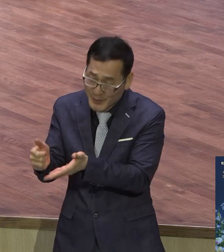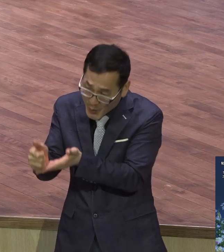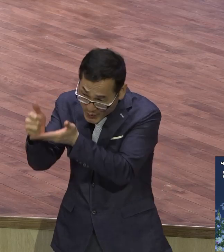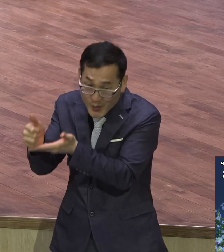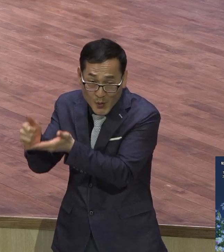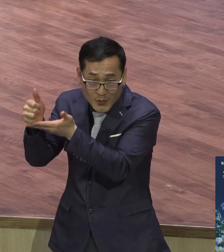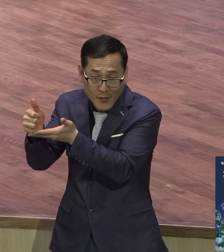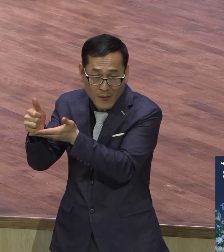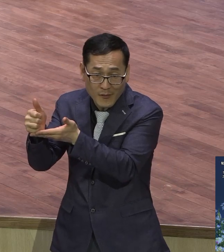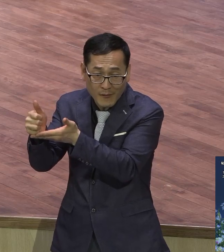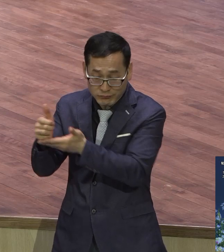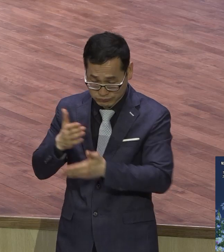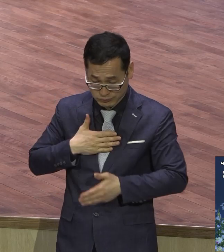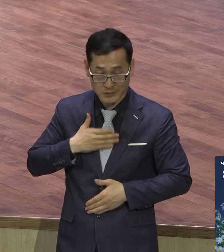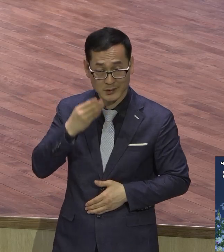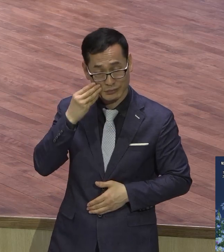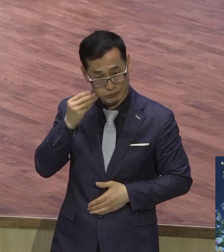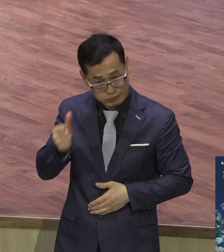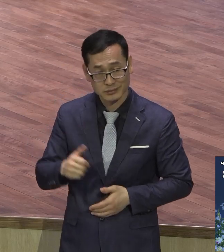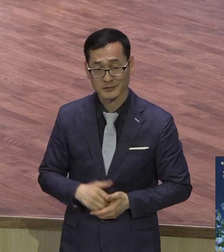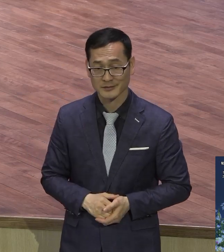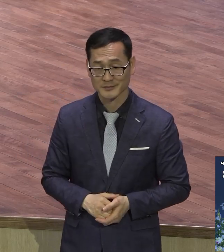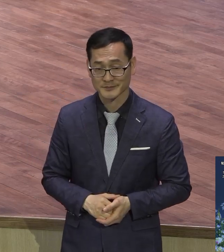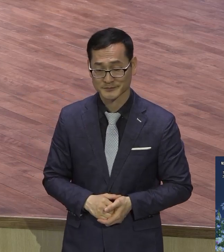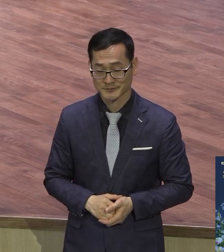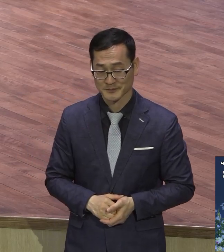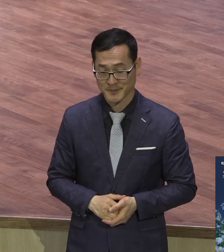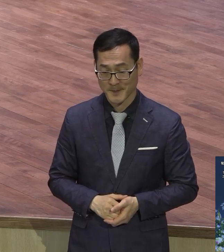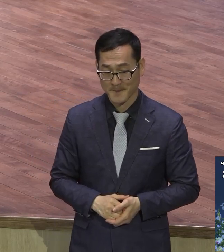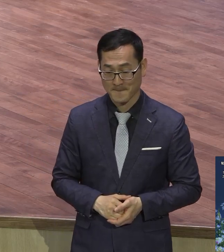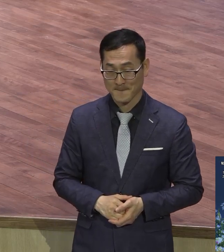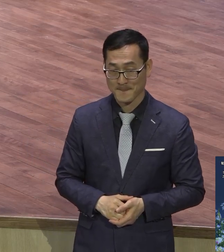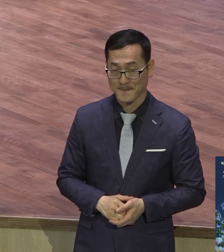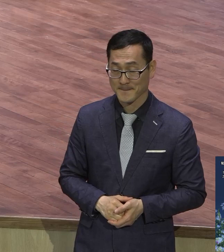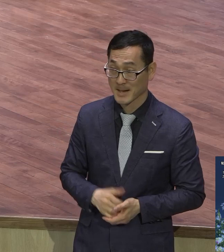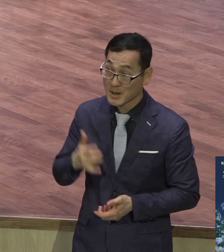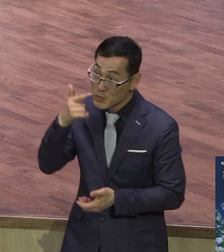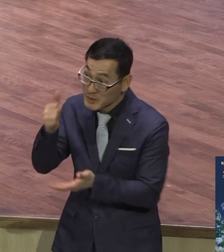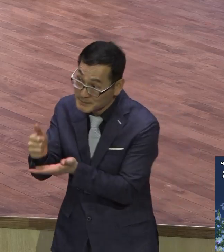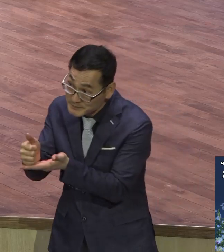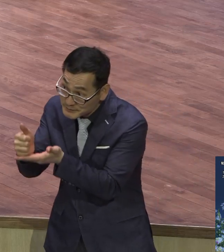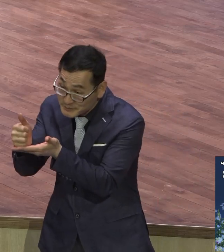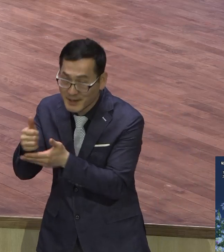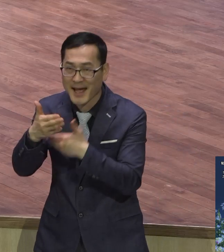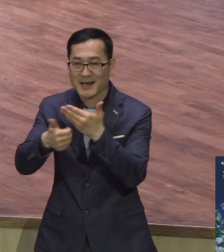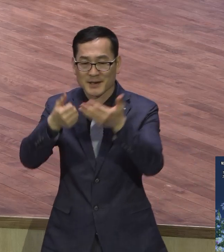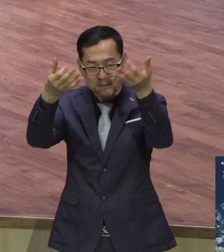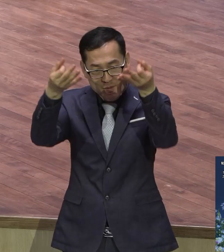부모를 잘 모시고 그렇게 살면요 하나님이 보고 계시잖아요